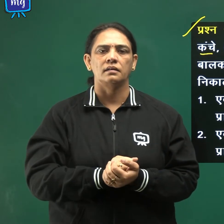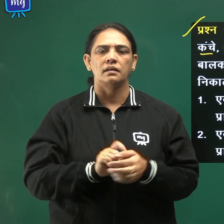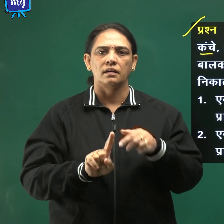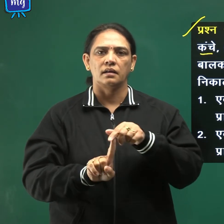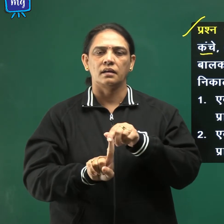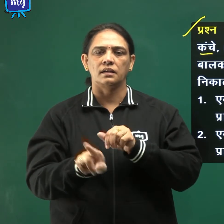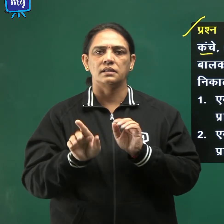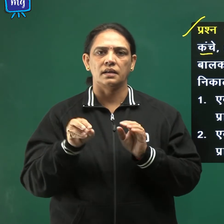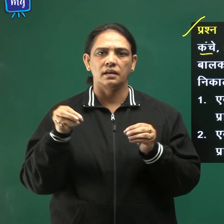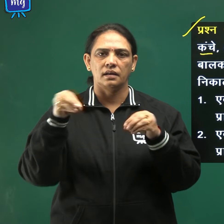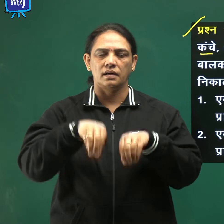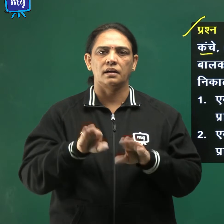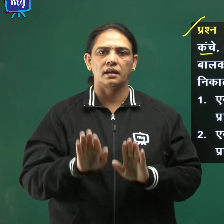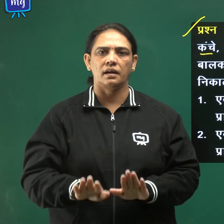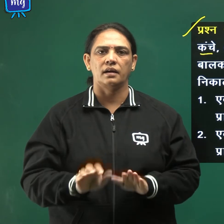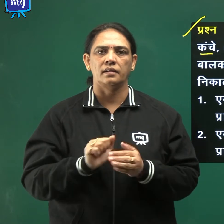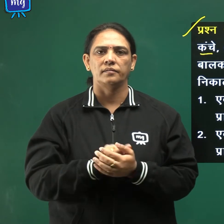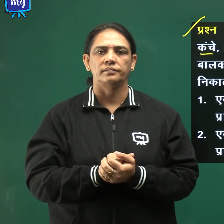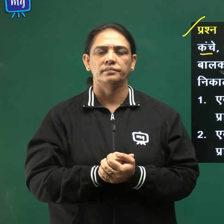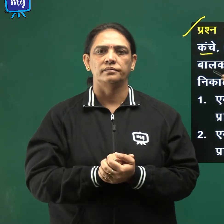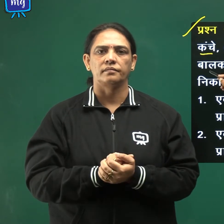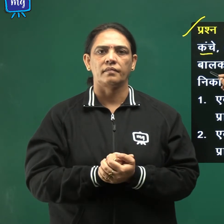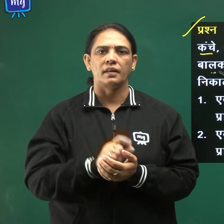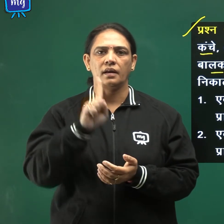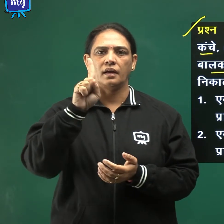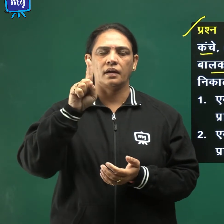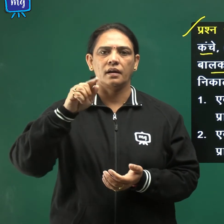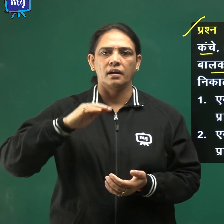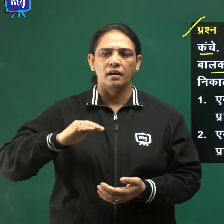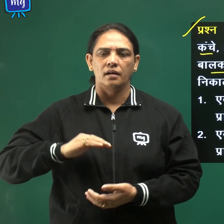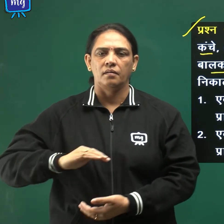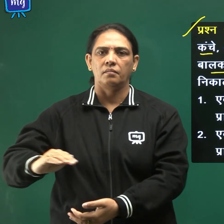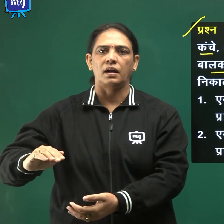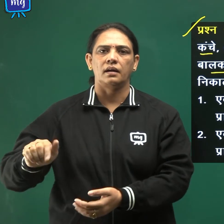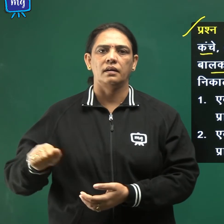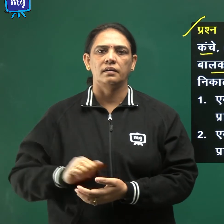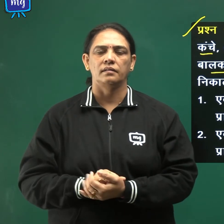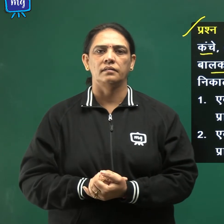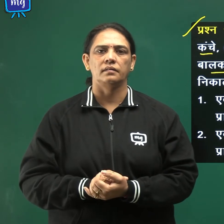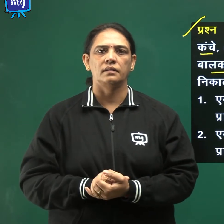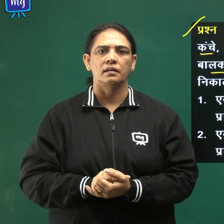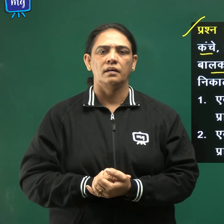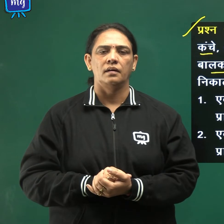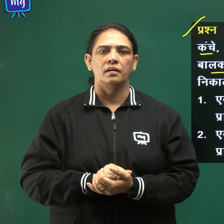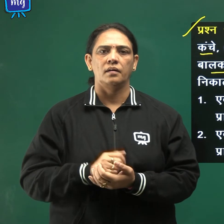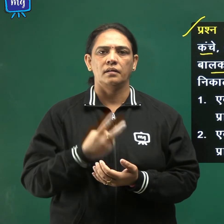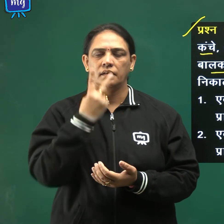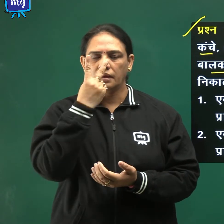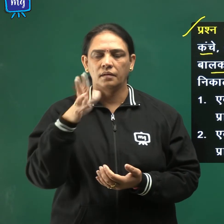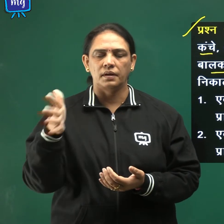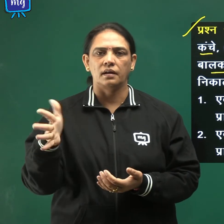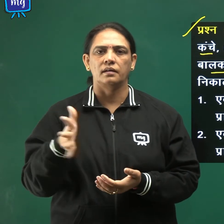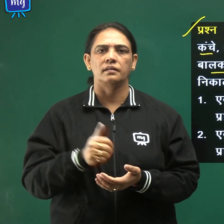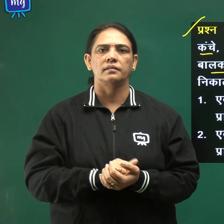कि कंधे रखे हैं में एक बालक का पालन बिना देखें